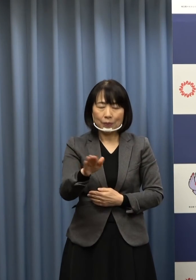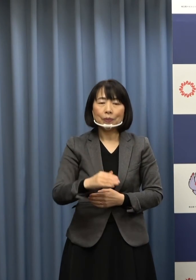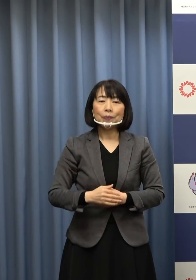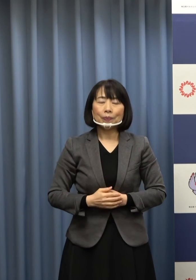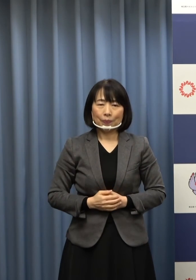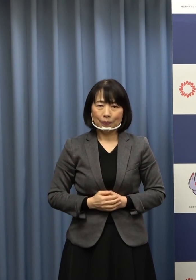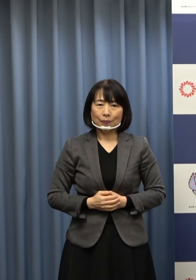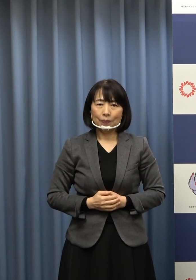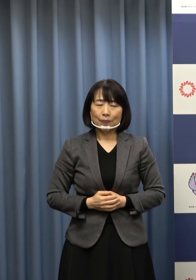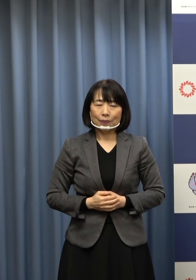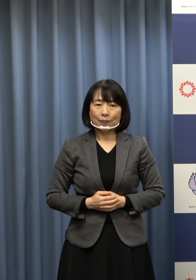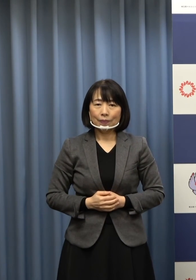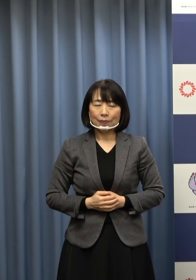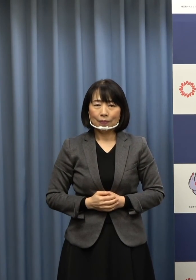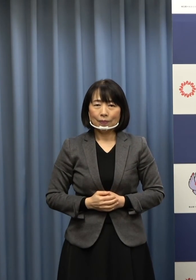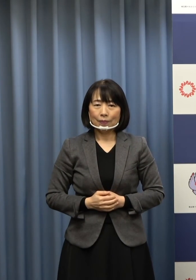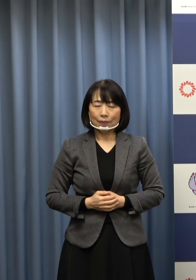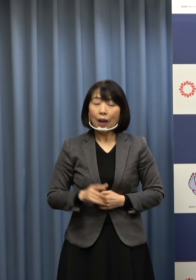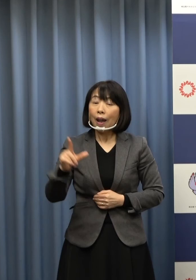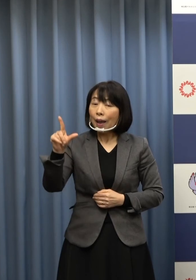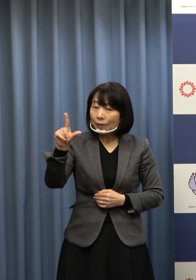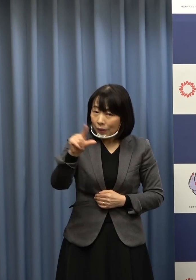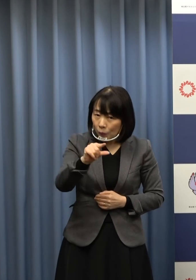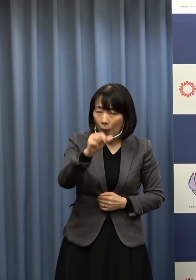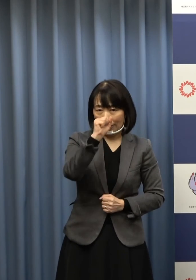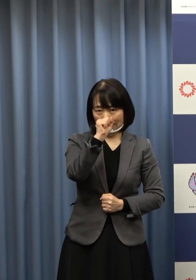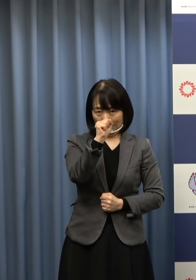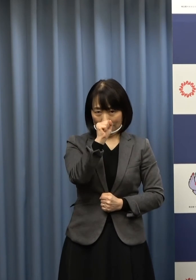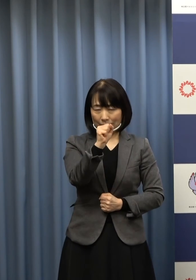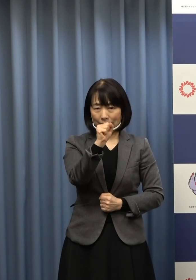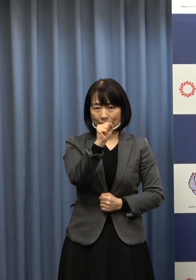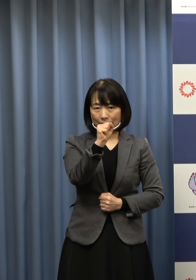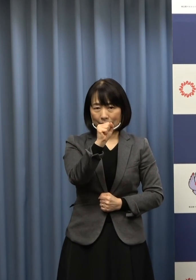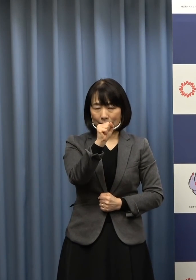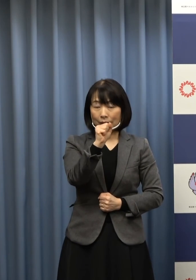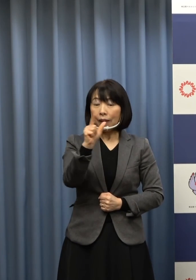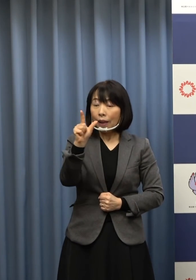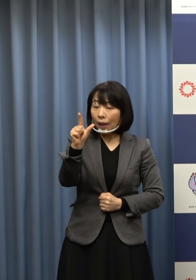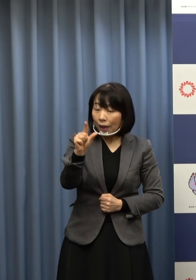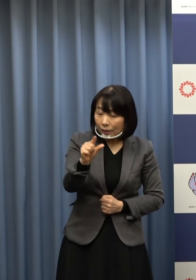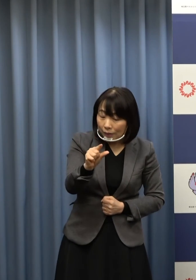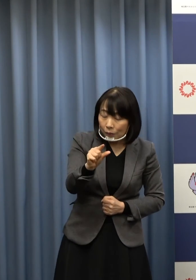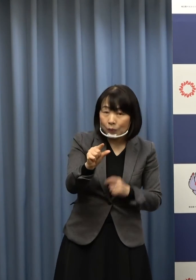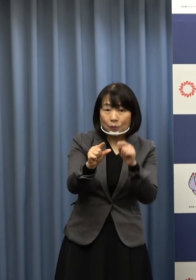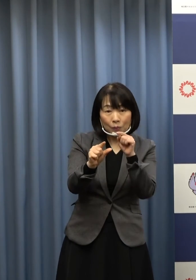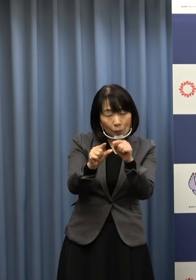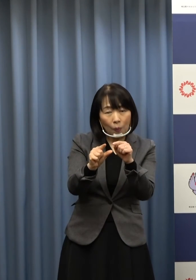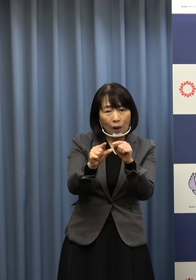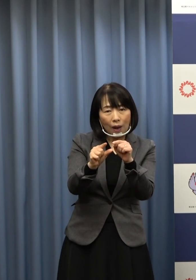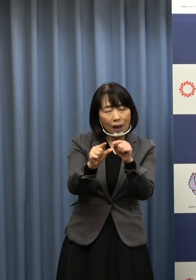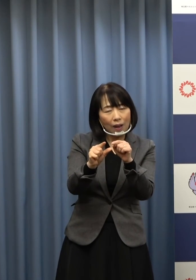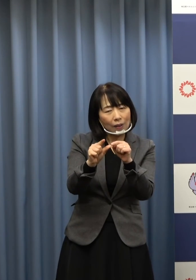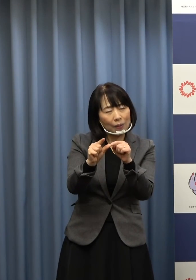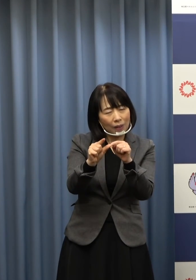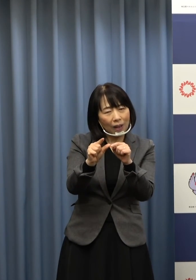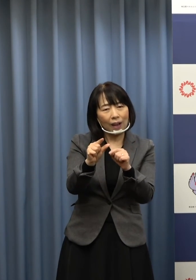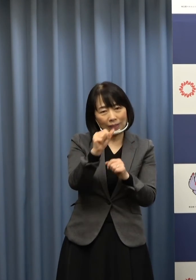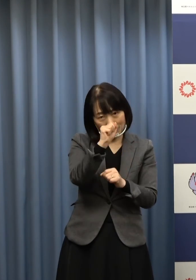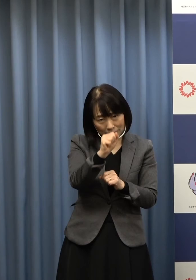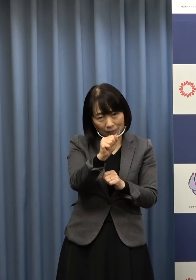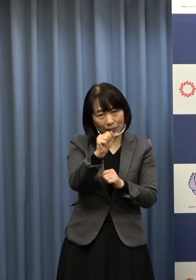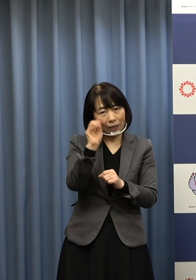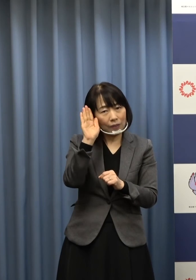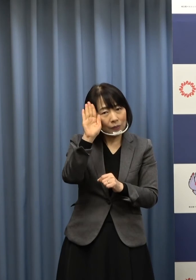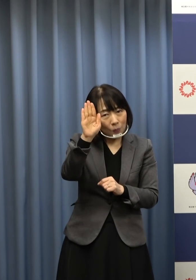。で、これについては歓迎するべきことであるし、ここだけ見れば徐々にですね、どこかの段階